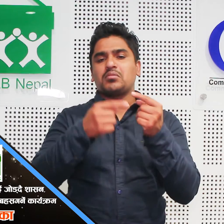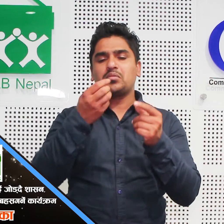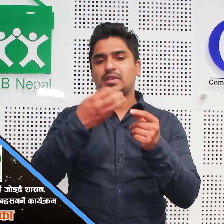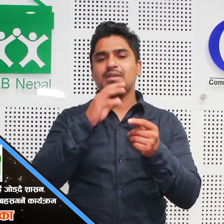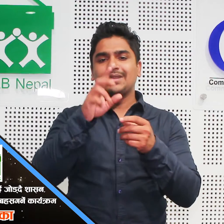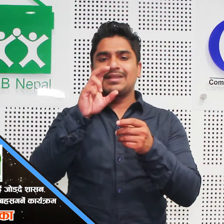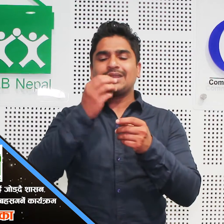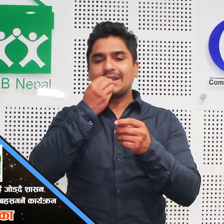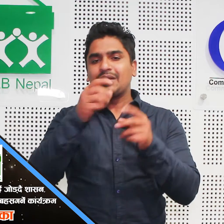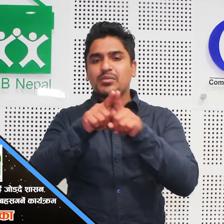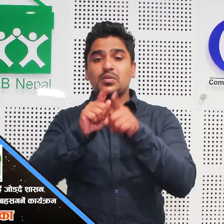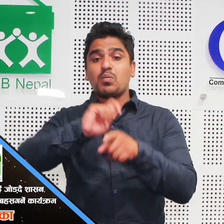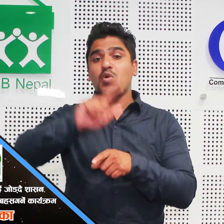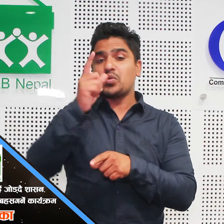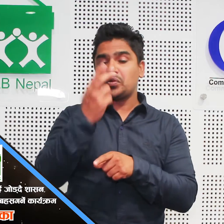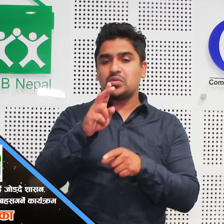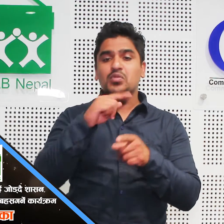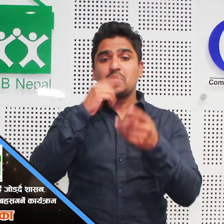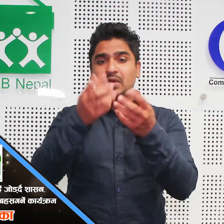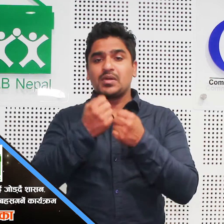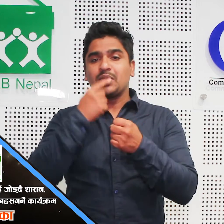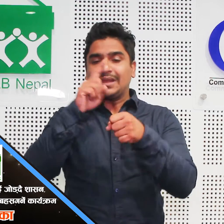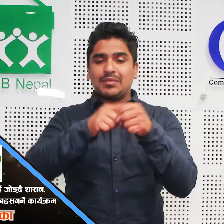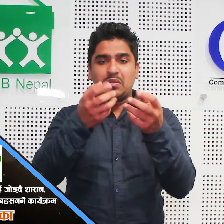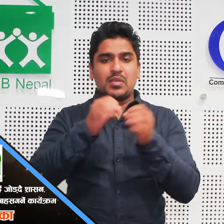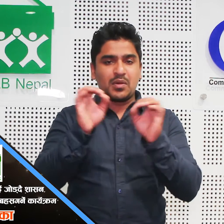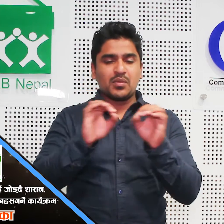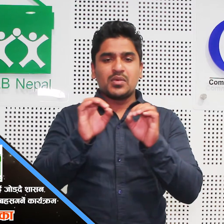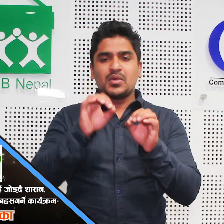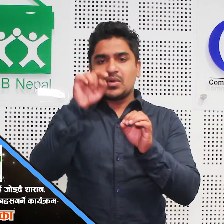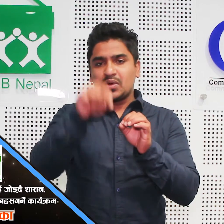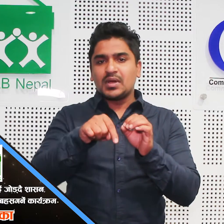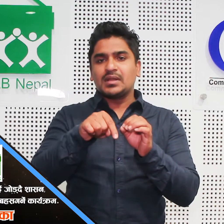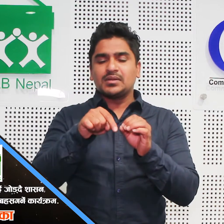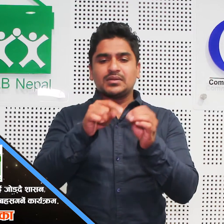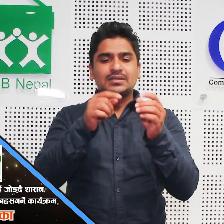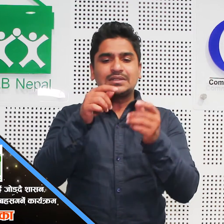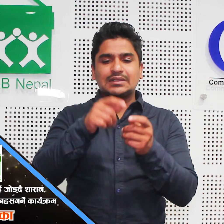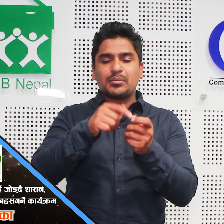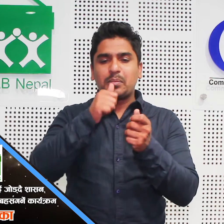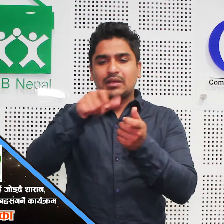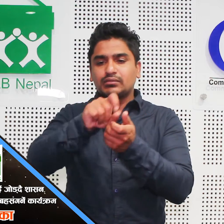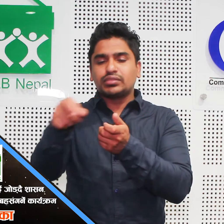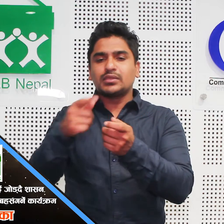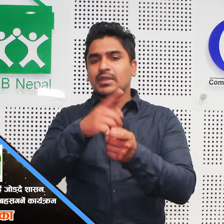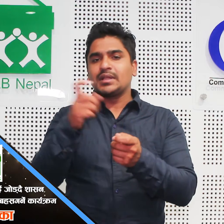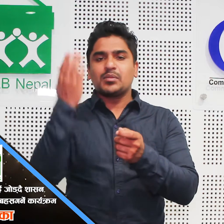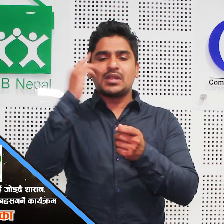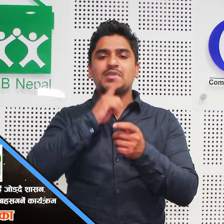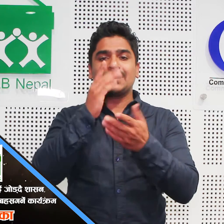पनि महँगो थियो, एकदम नपाउने भनेको समयमा नपाउने, अनि हाम्रो सीताको च्याउ खेतीको लागि चाहिँ गत वर्ष कार्यक्रम थियो, एकदम